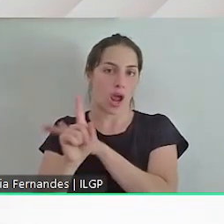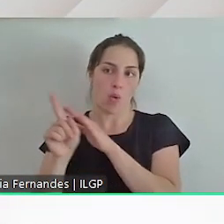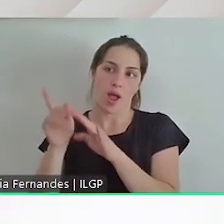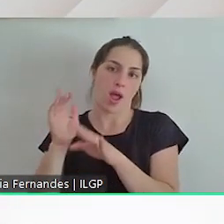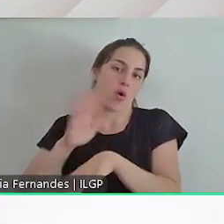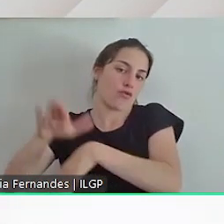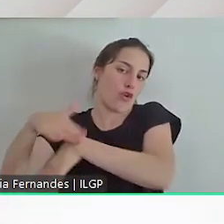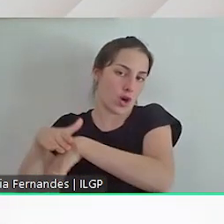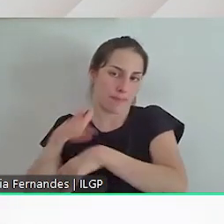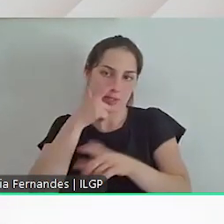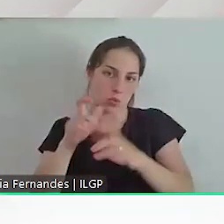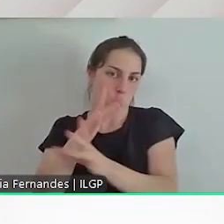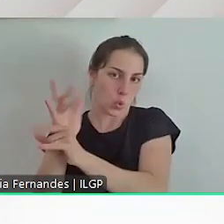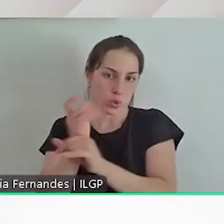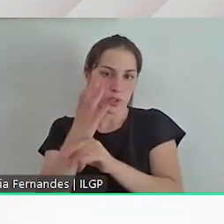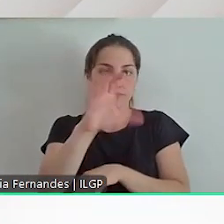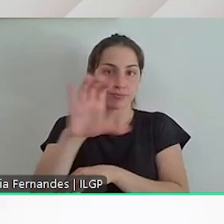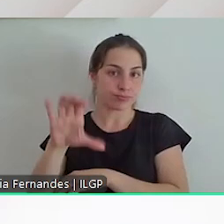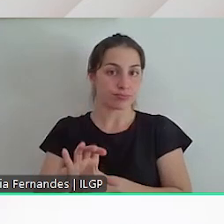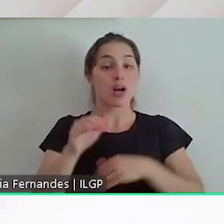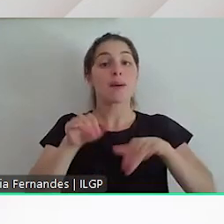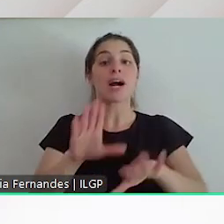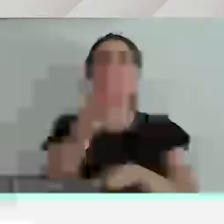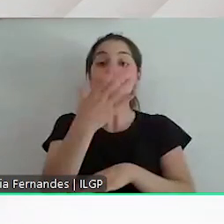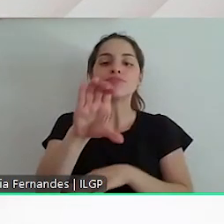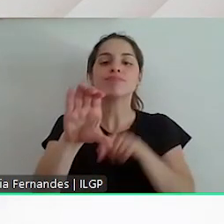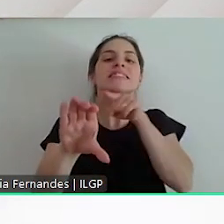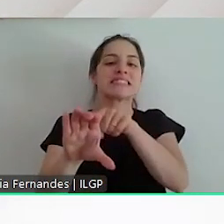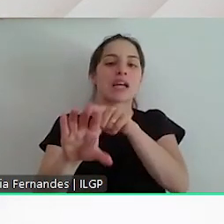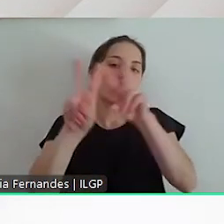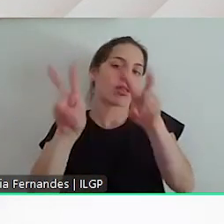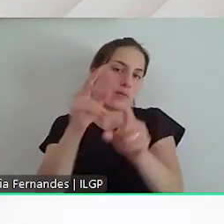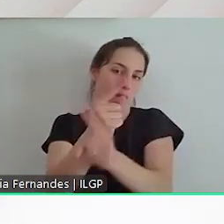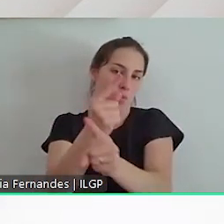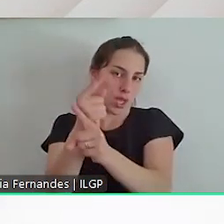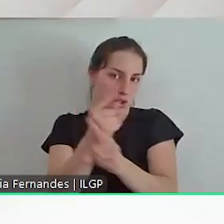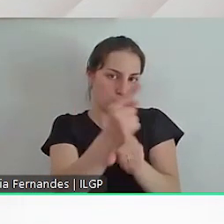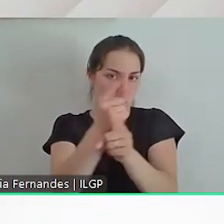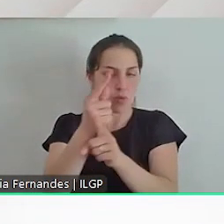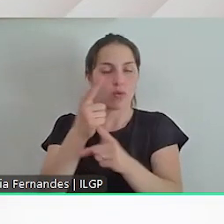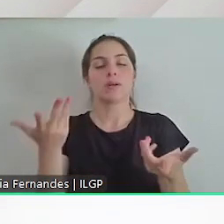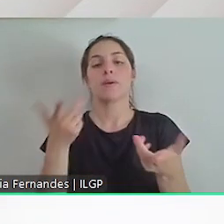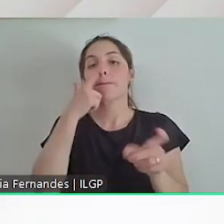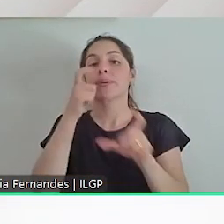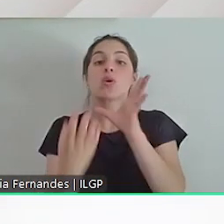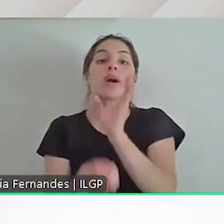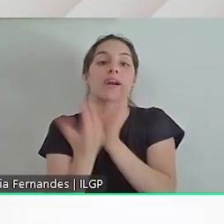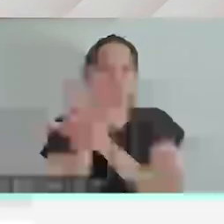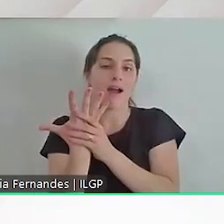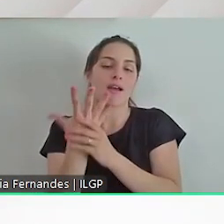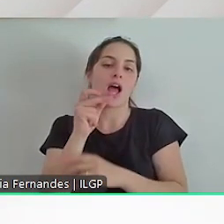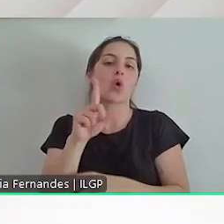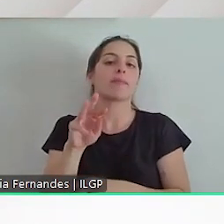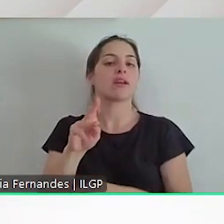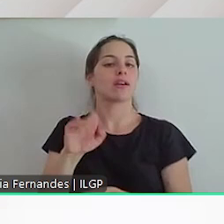temas que há pouco eu elenquei. E, portanto, aqui, de facto, diria, a área que pretende